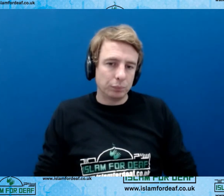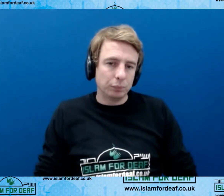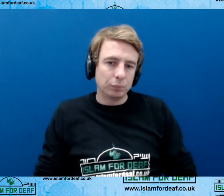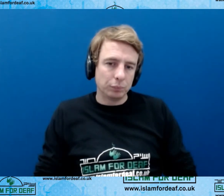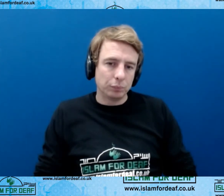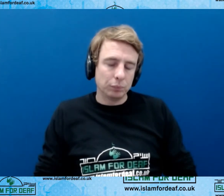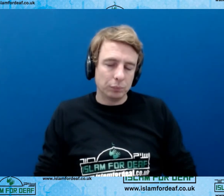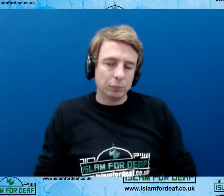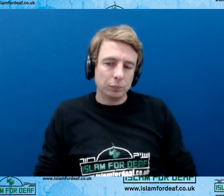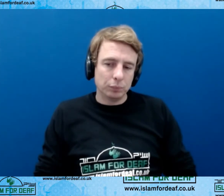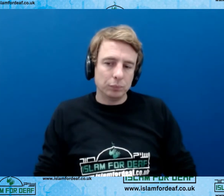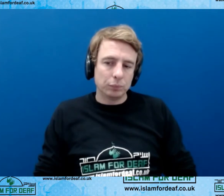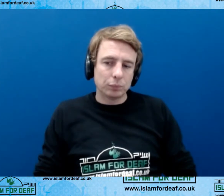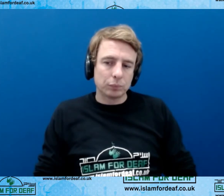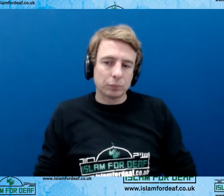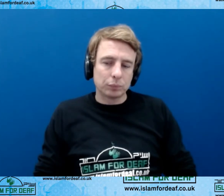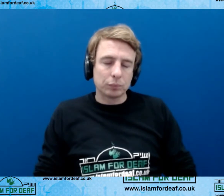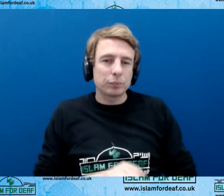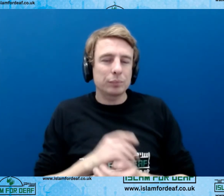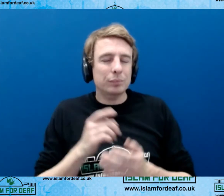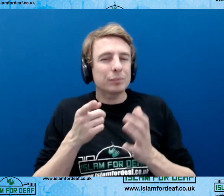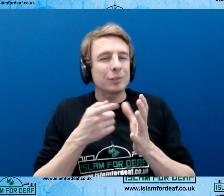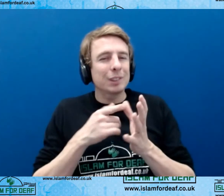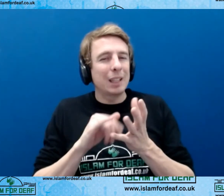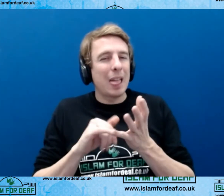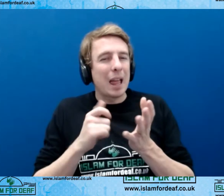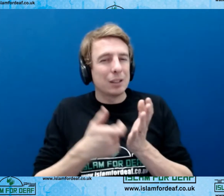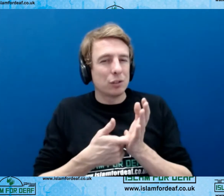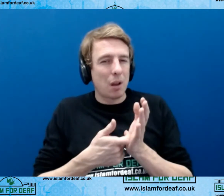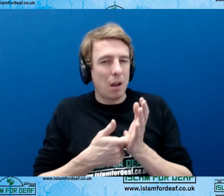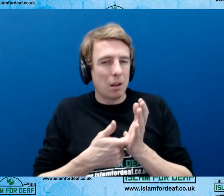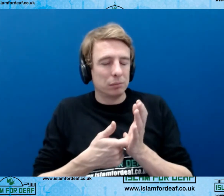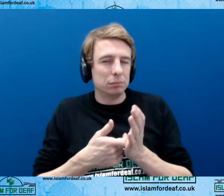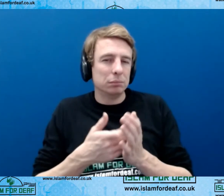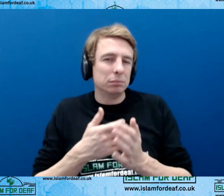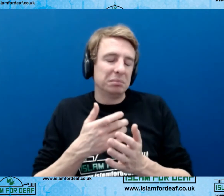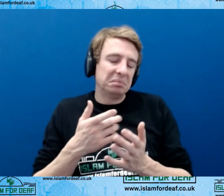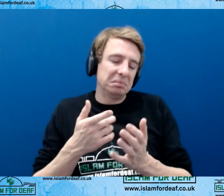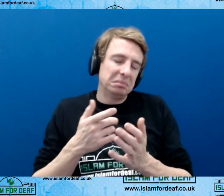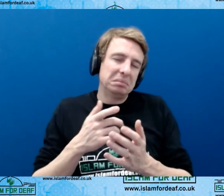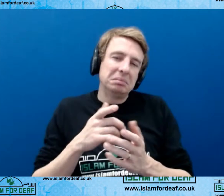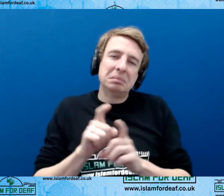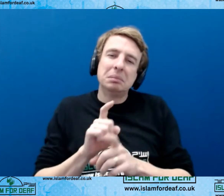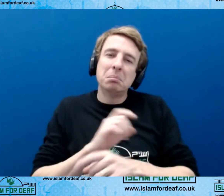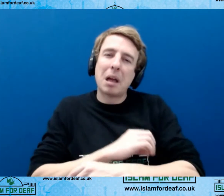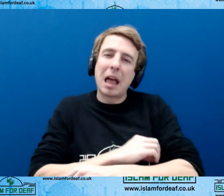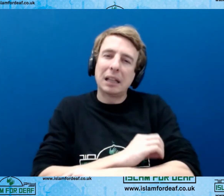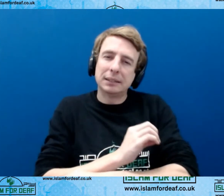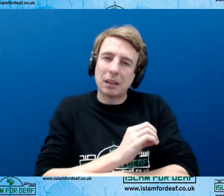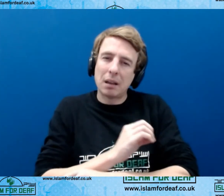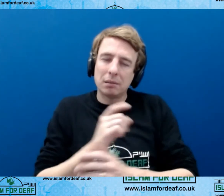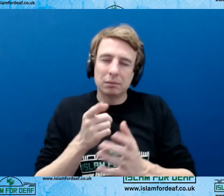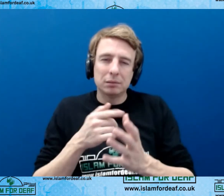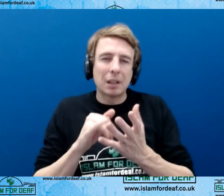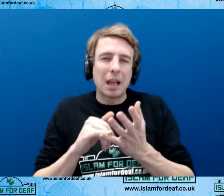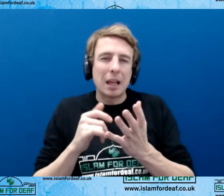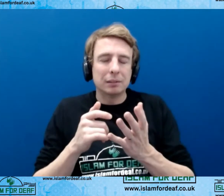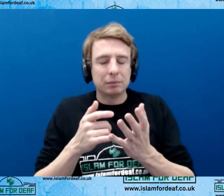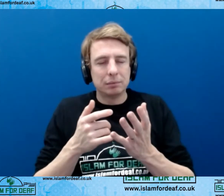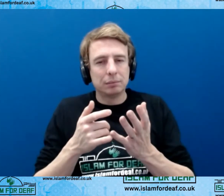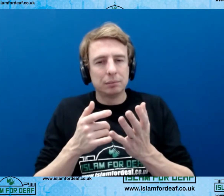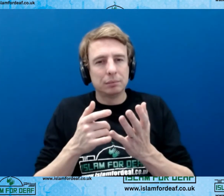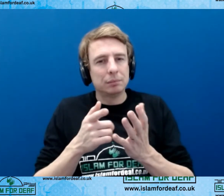And in Arabic, asr, A-S-R, it means time. والله سبحانه وتعالى له أن يقسم بما